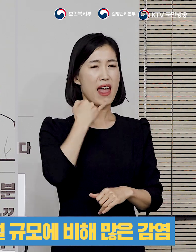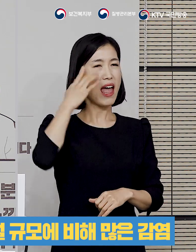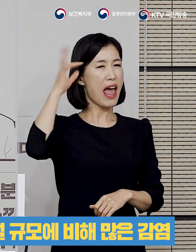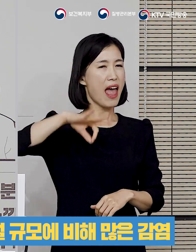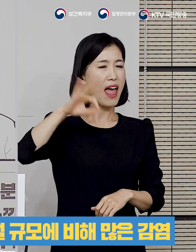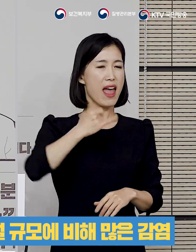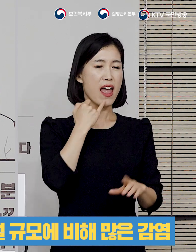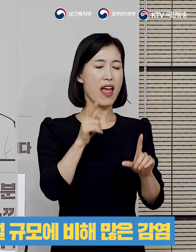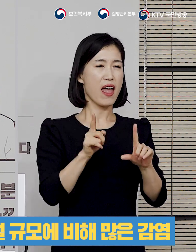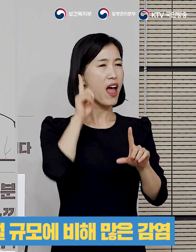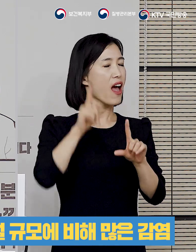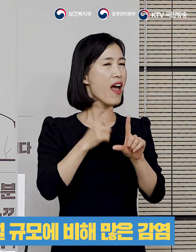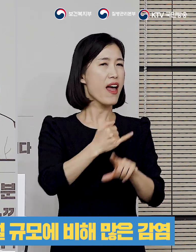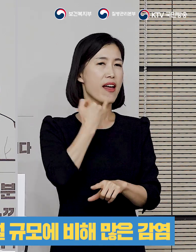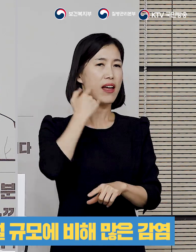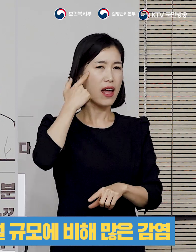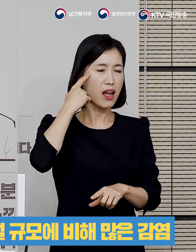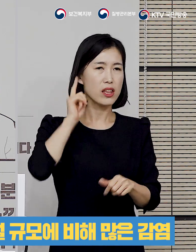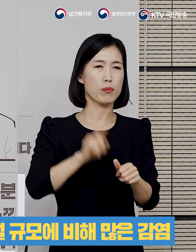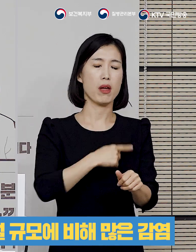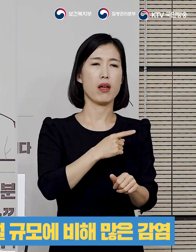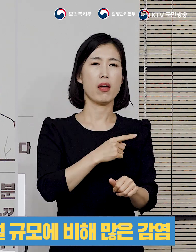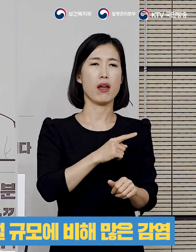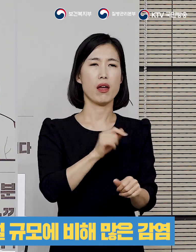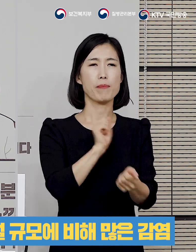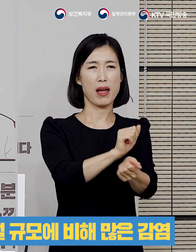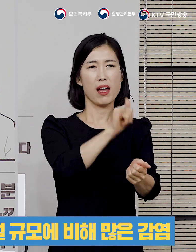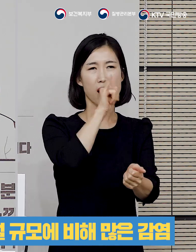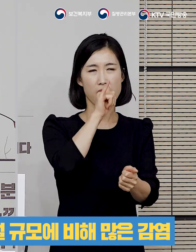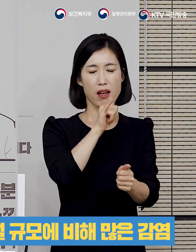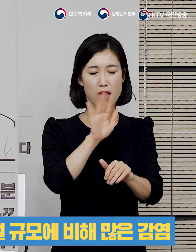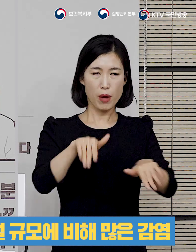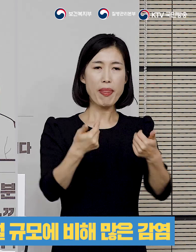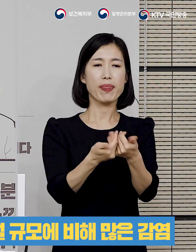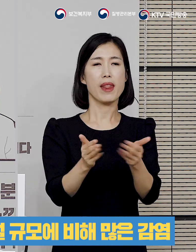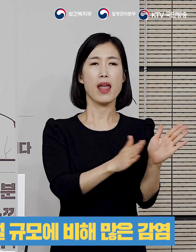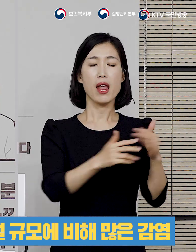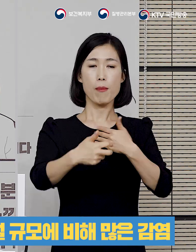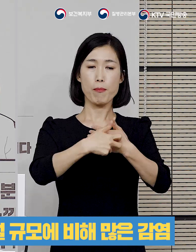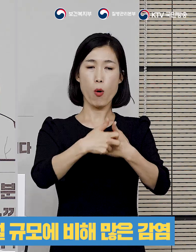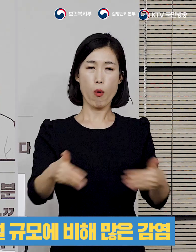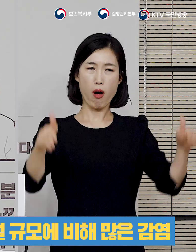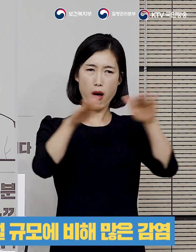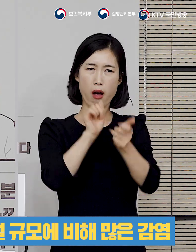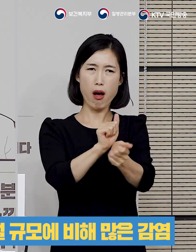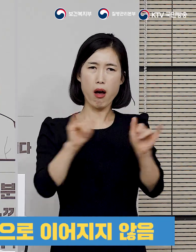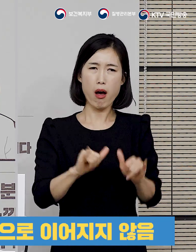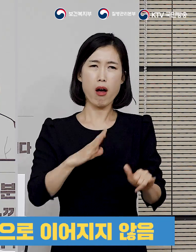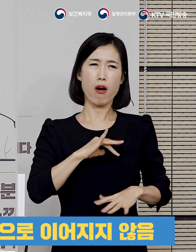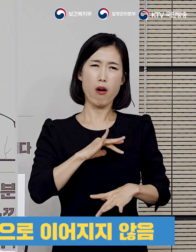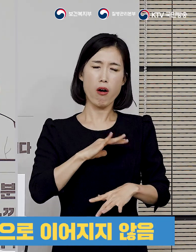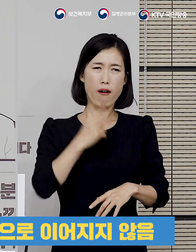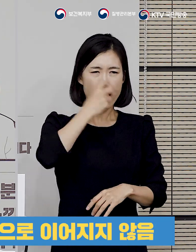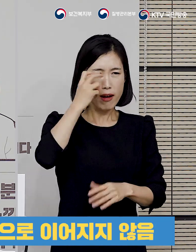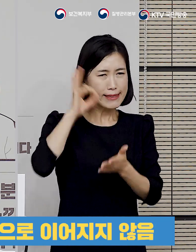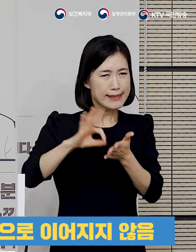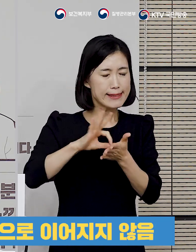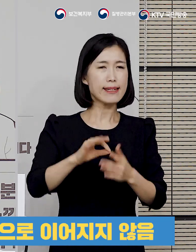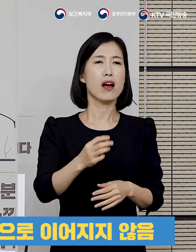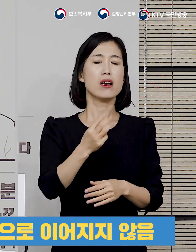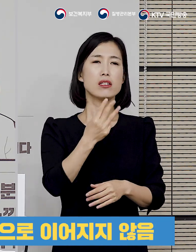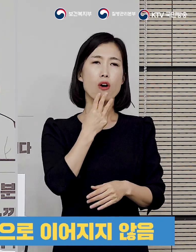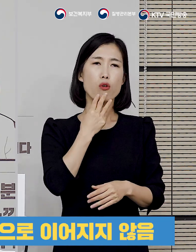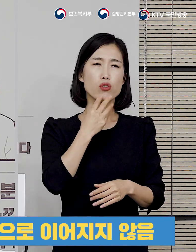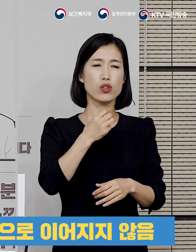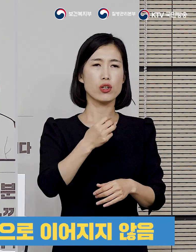미흡했던 곳으로 설마 하는 방심이 컸던 곳으로 평가할 수 있습니다. 반면에 병원 내 감염으로